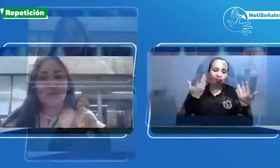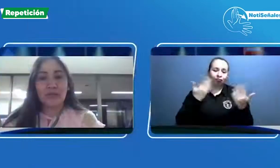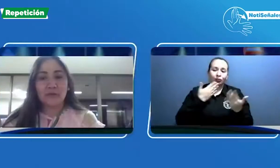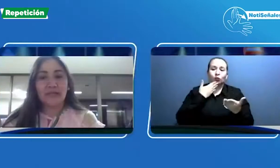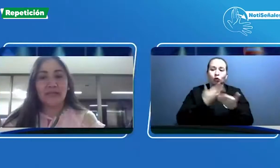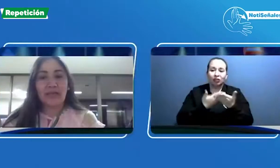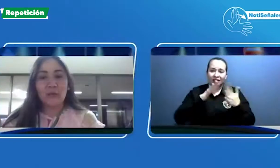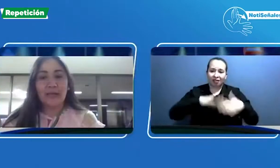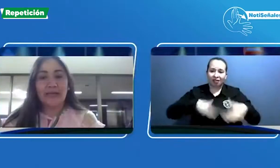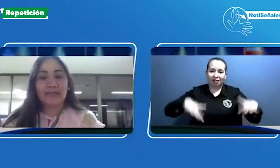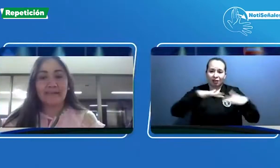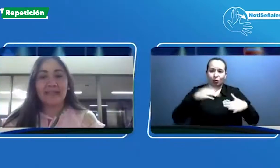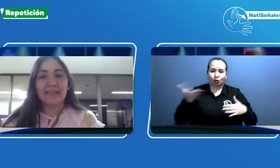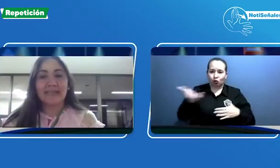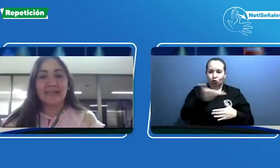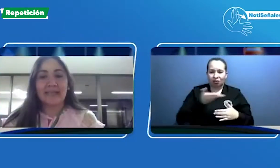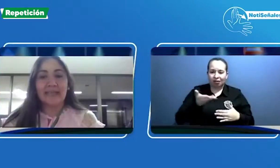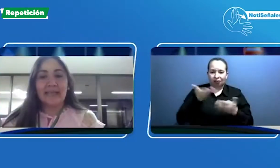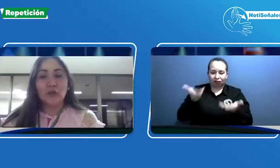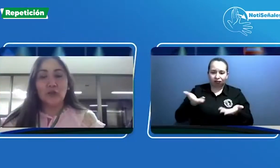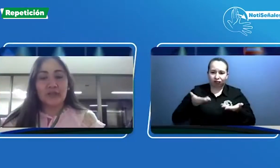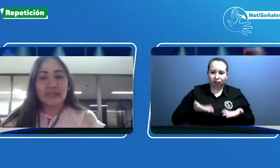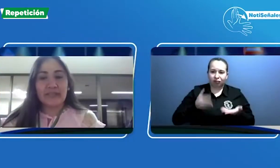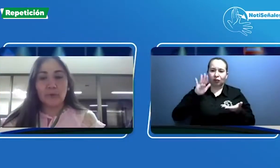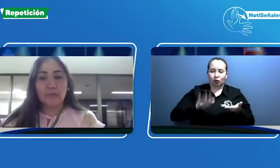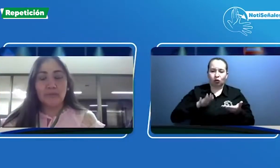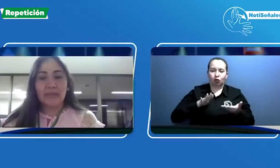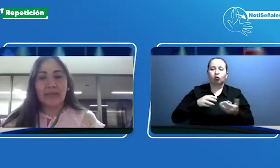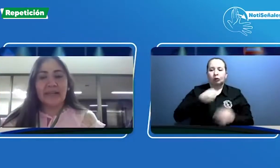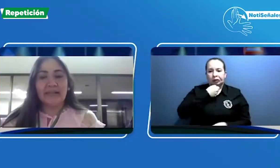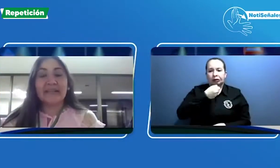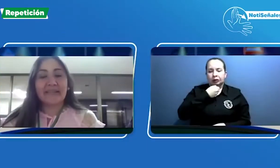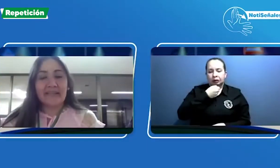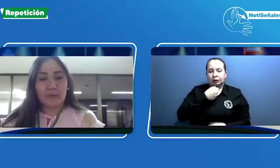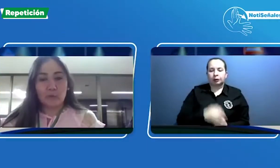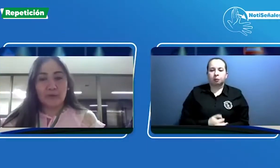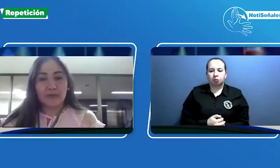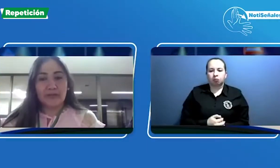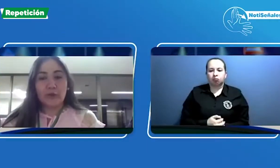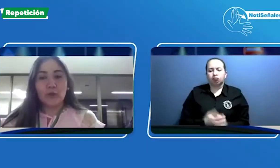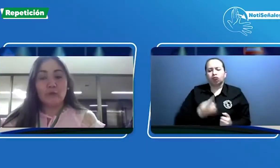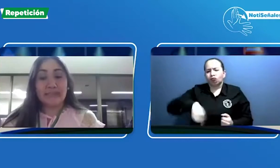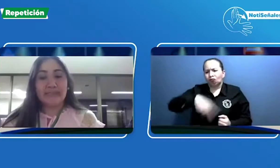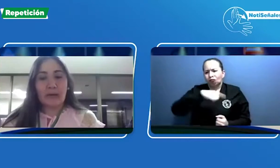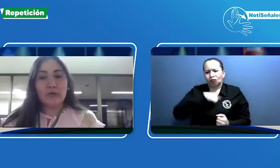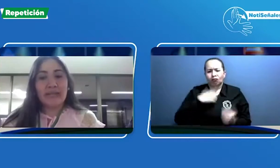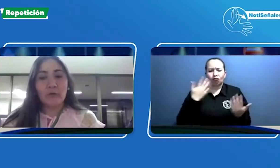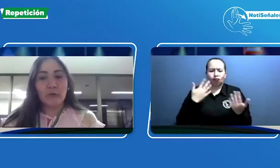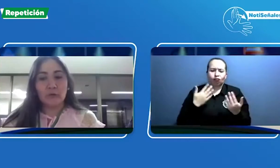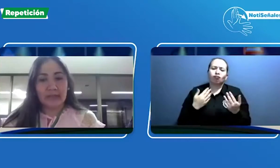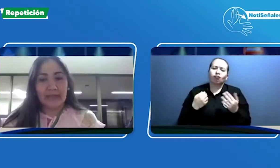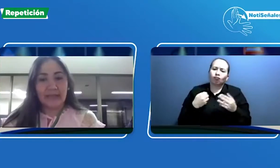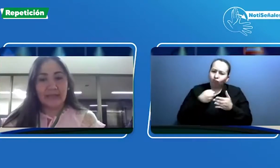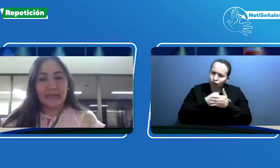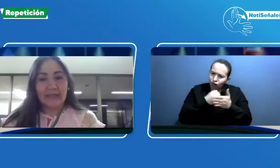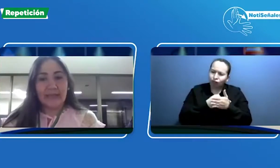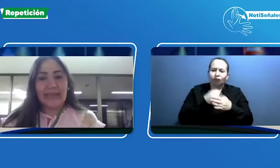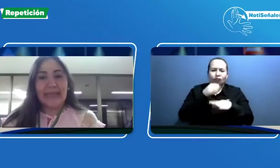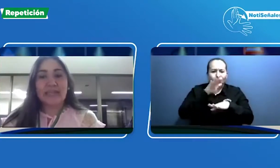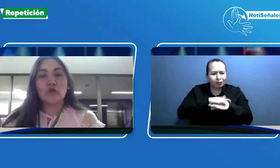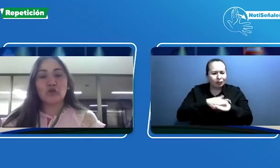espacio que nos han dado a través de este noticiero reiteramos nuestra única voluntad